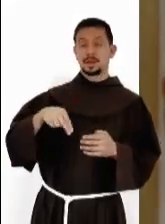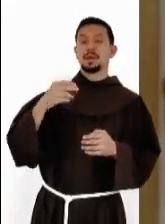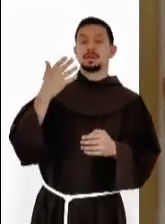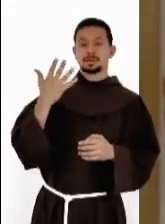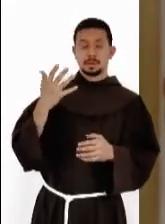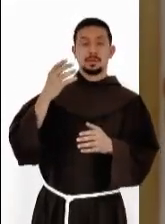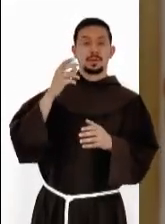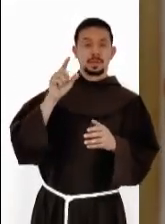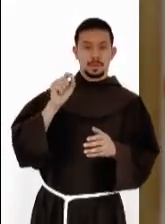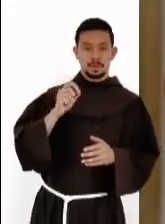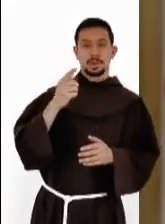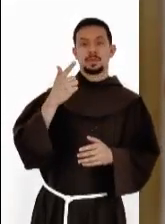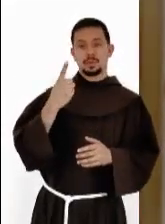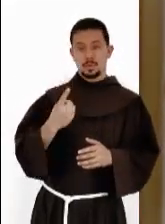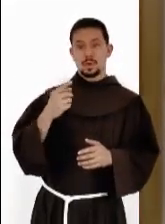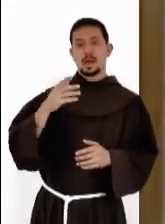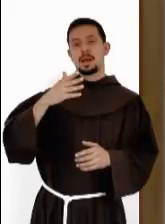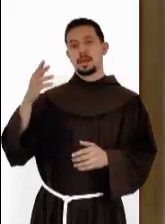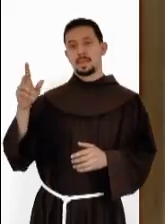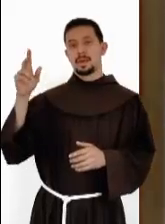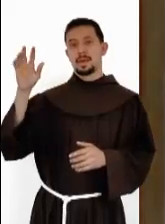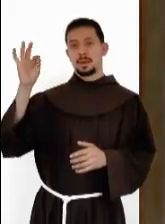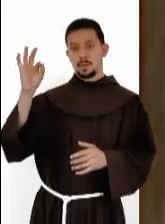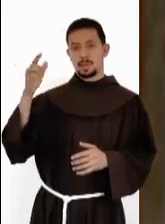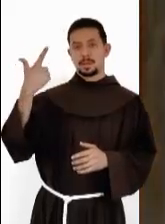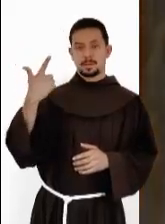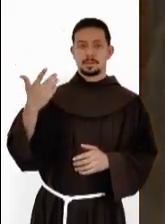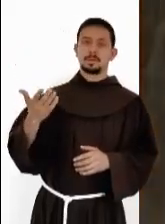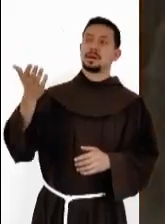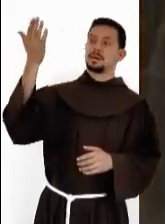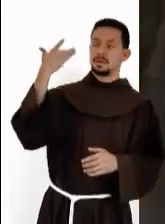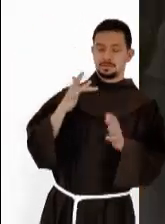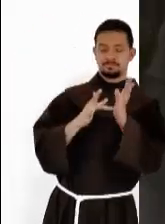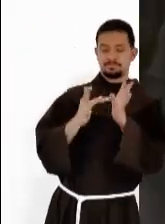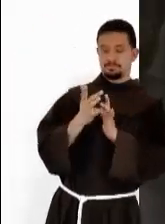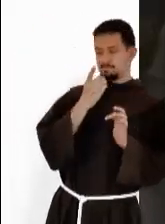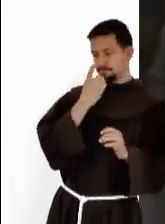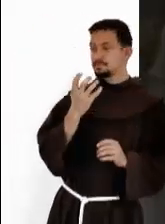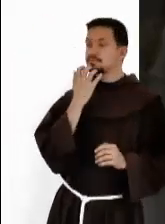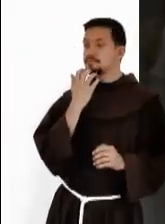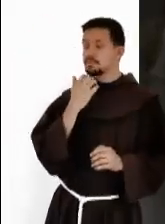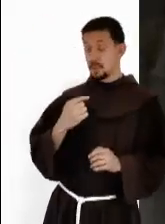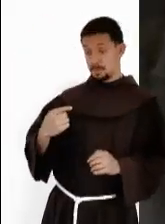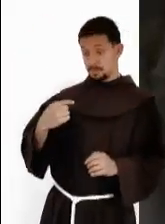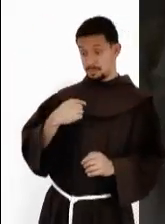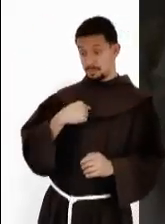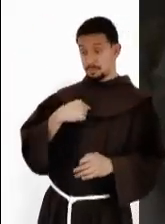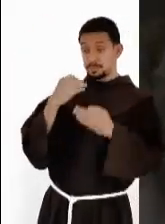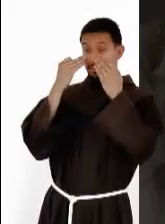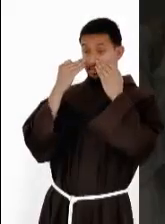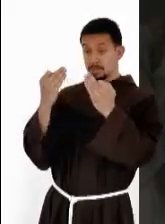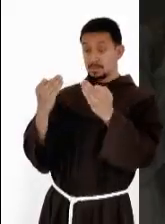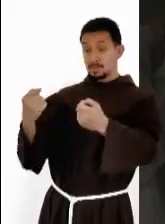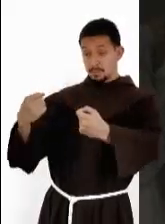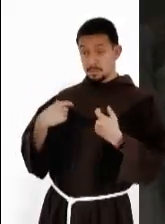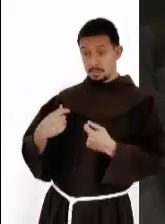5, 31 al 47. En aquel tiempo Jesús dijo a los judíos: si yo diera testimonio de mí, mi testimonio